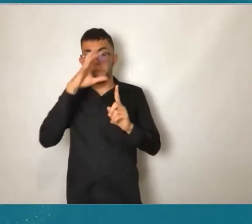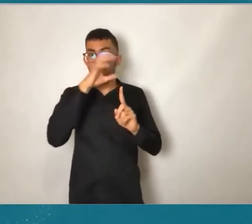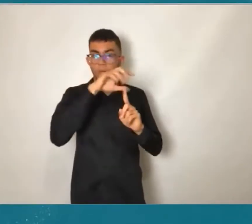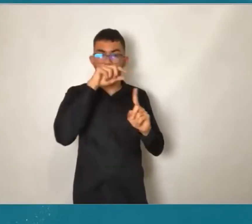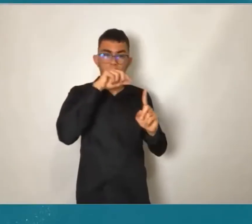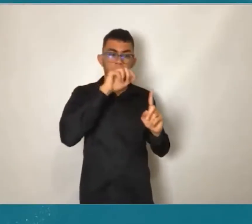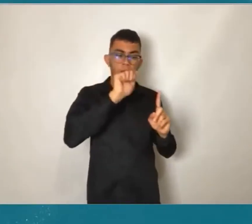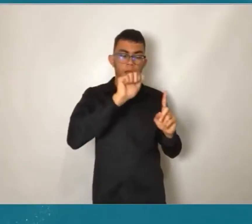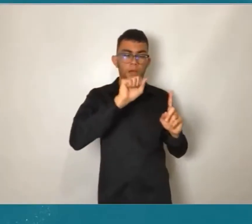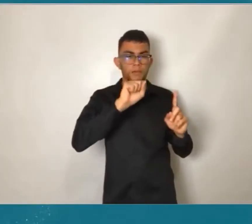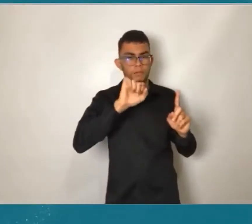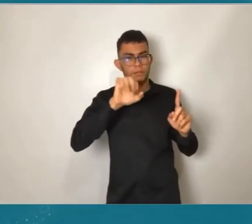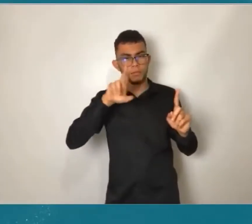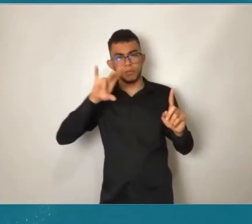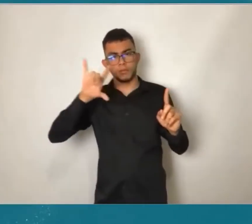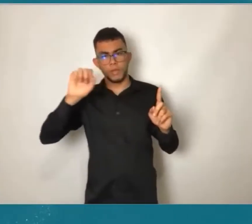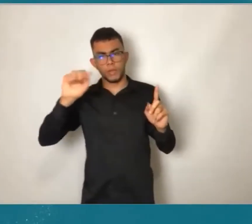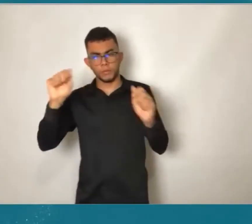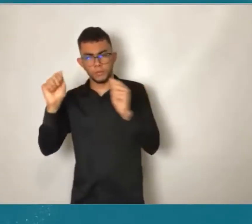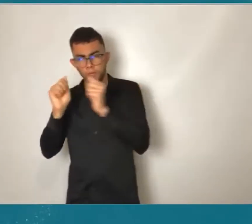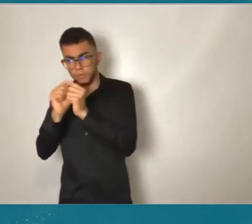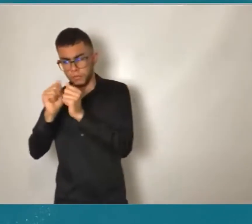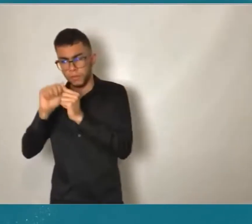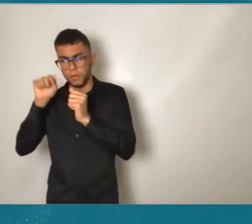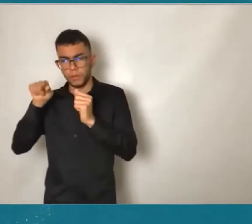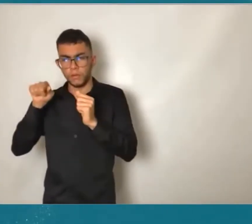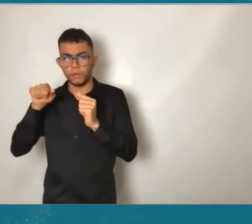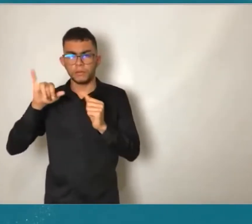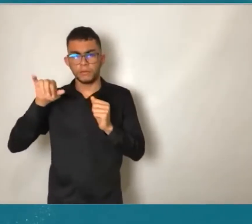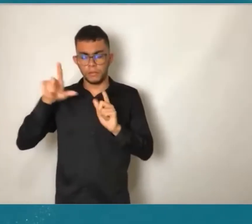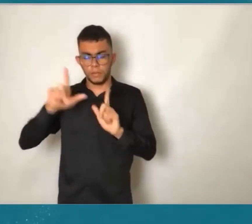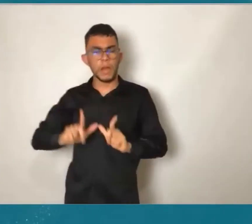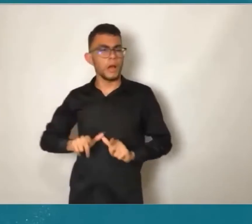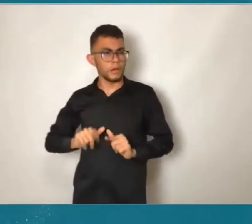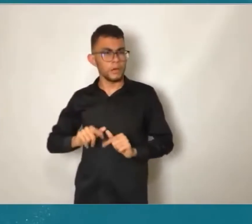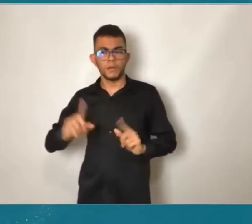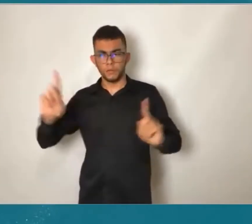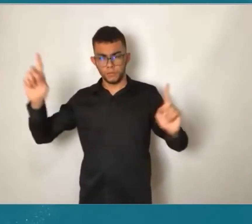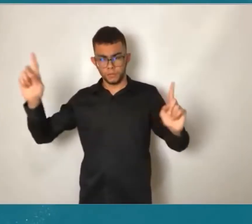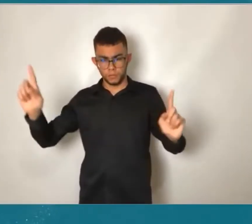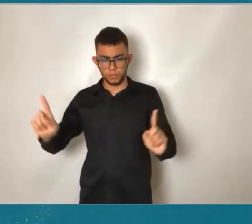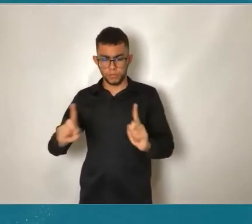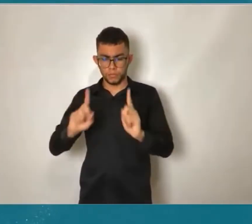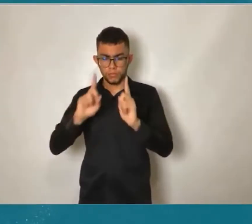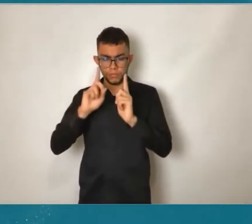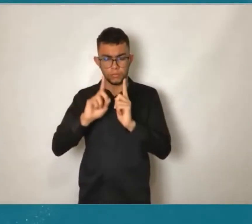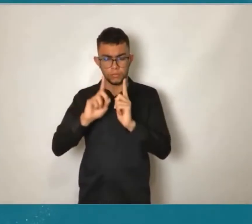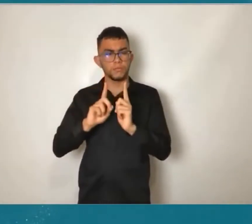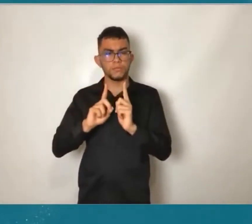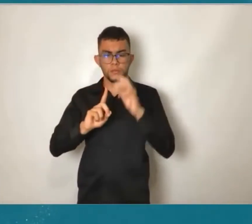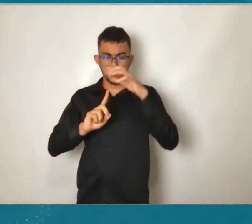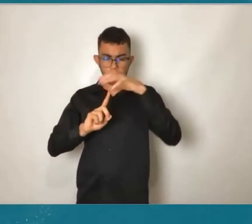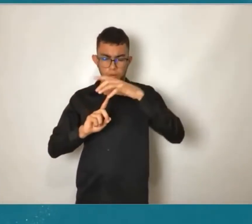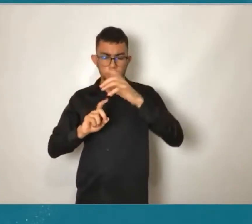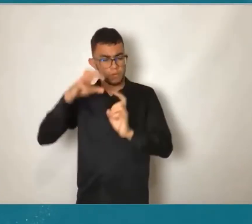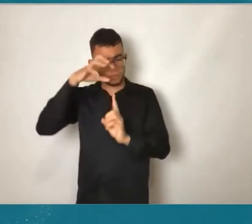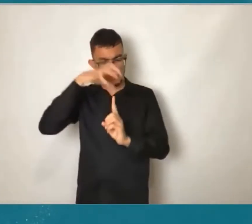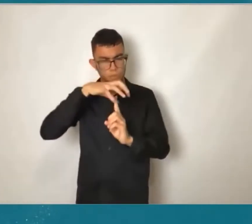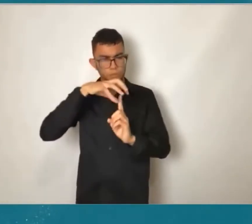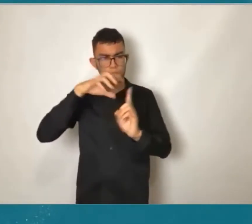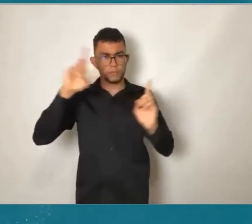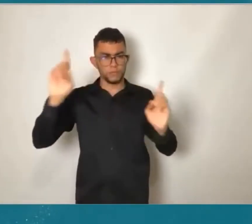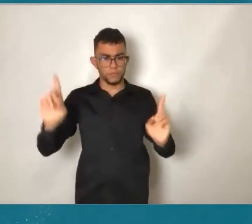né? Nós podemos ofertar, podemos sustentar com oração, não é isso? Nós podemos participar. De um